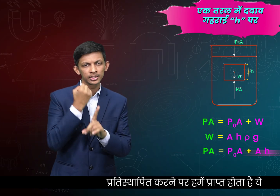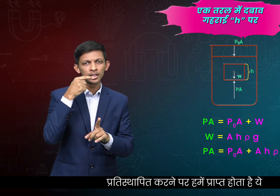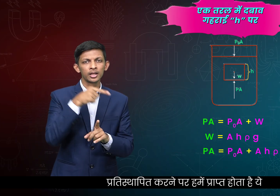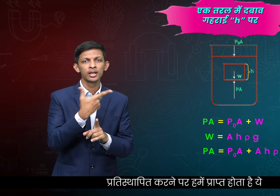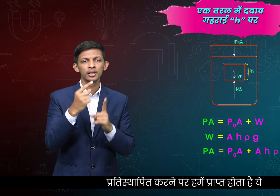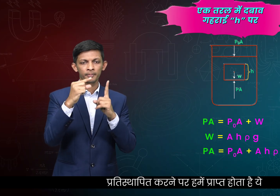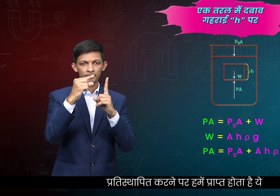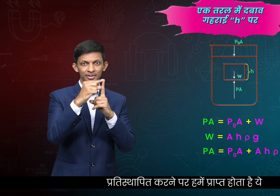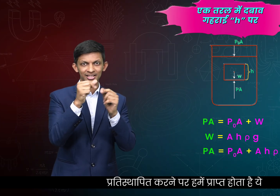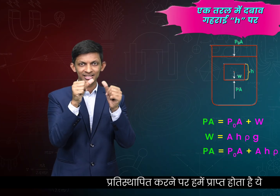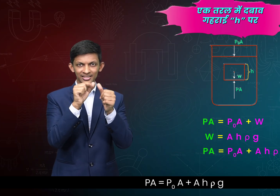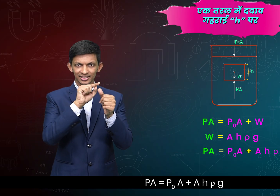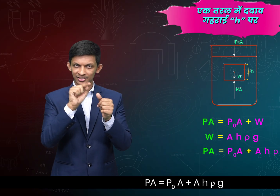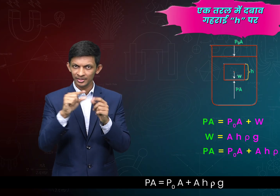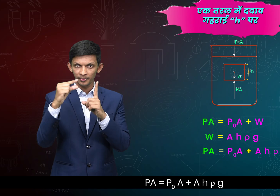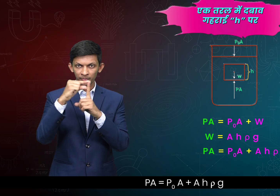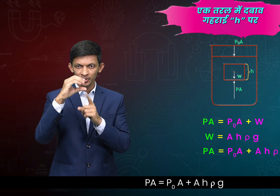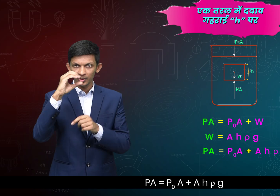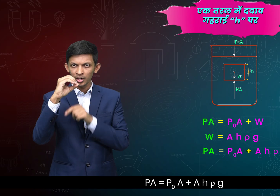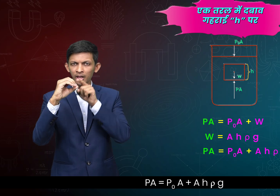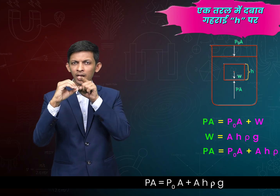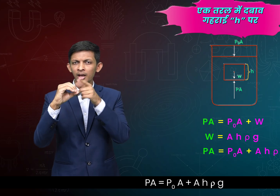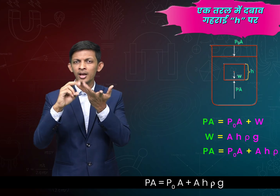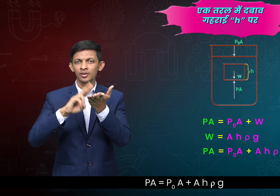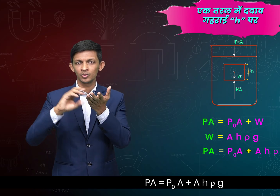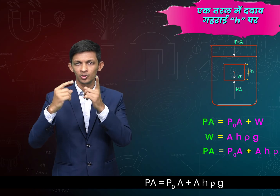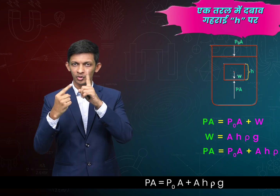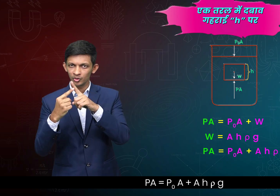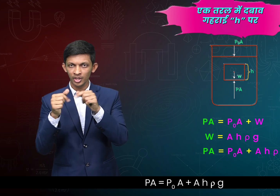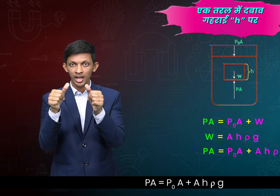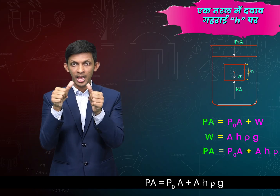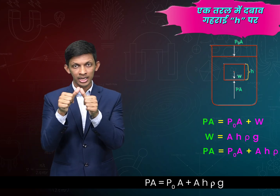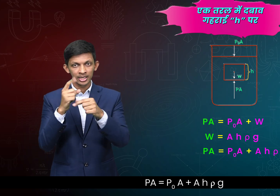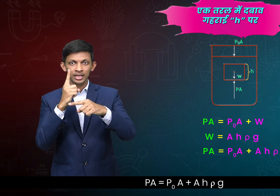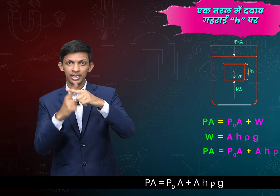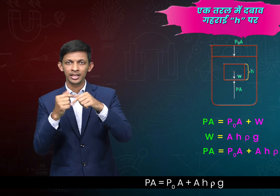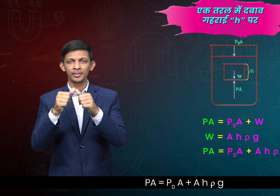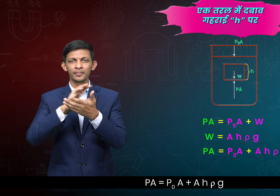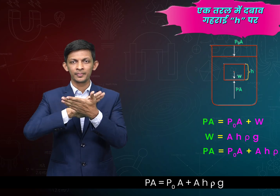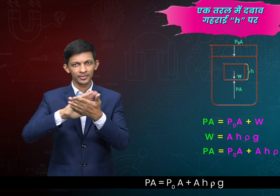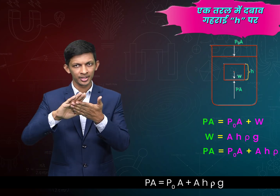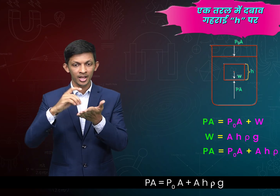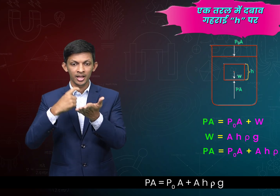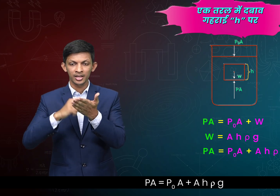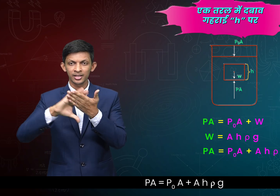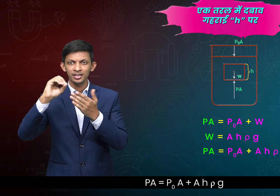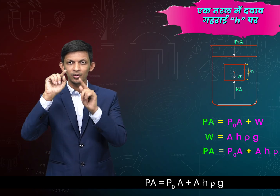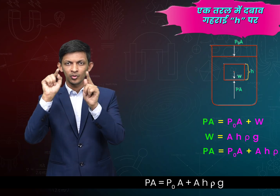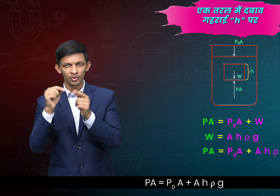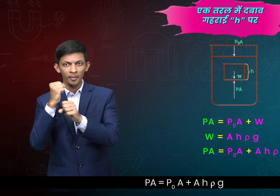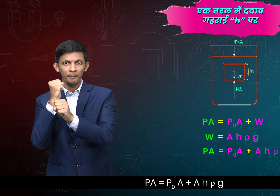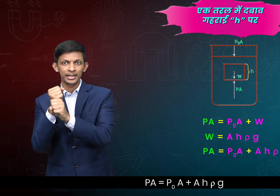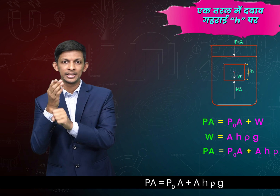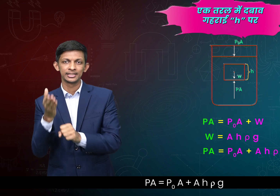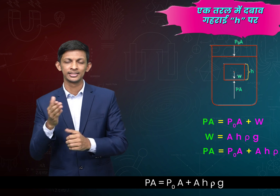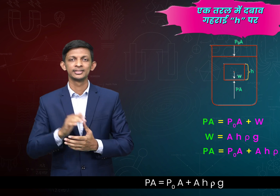प्राप्त होता है ये PA इज इक्वल्स टू POA प्लस AH PG।